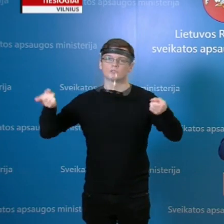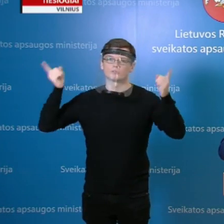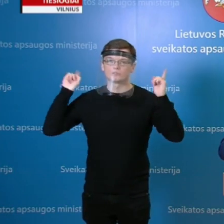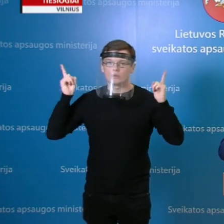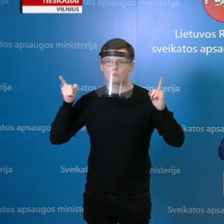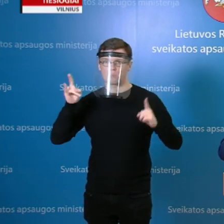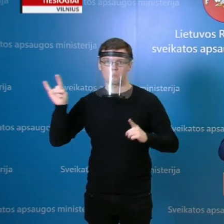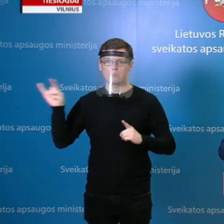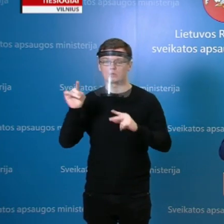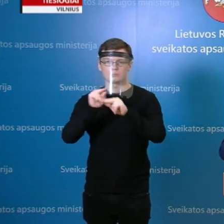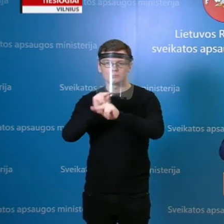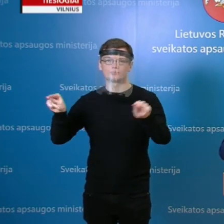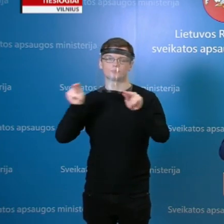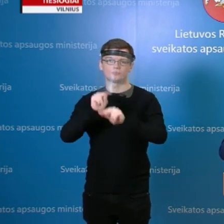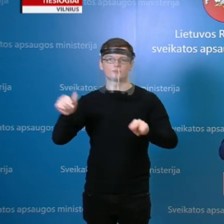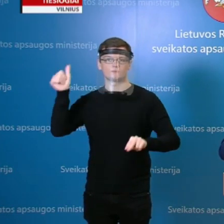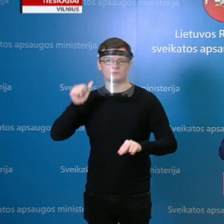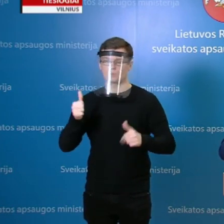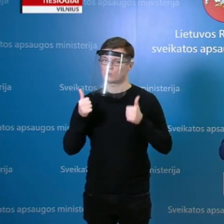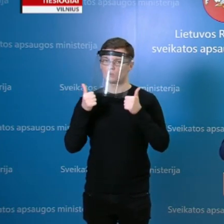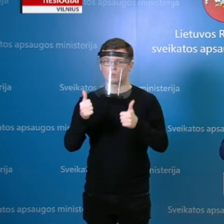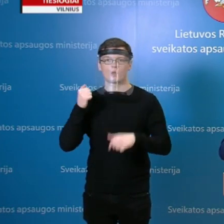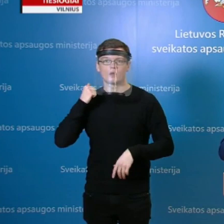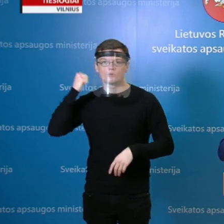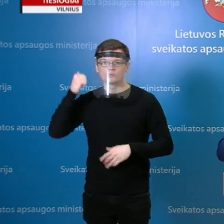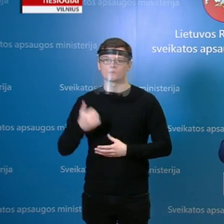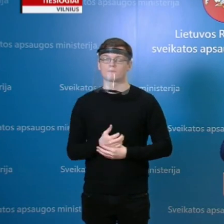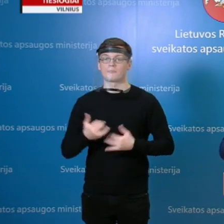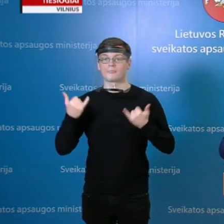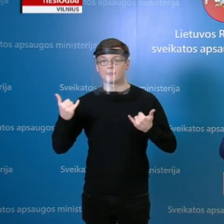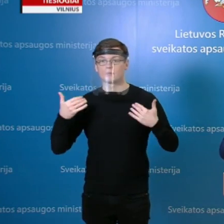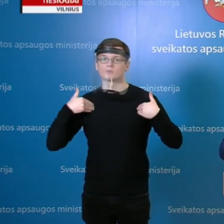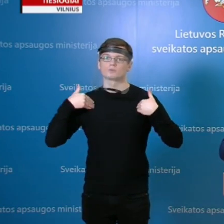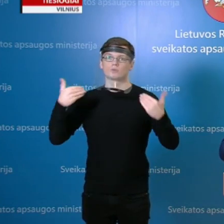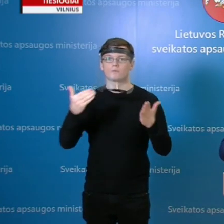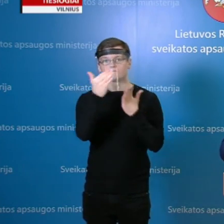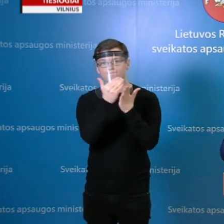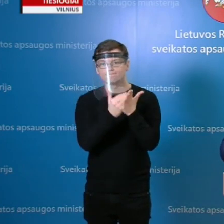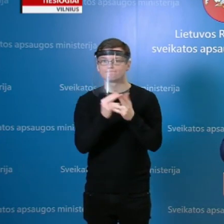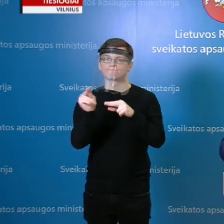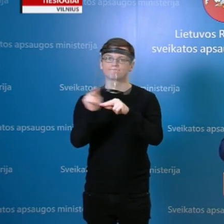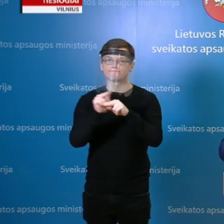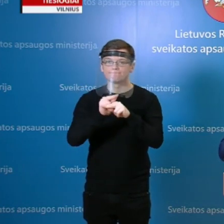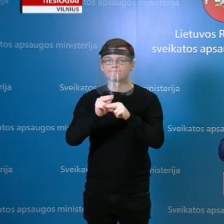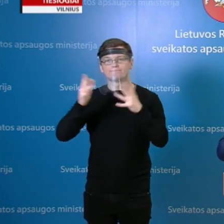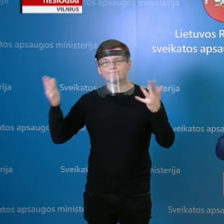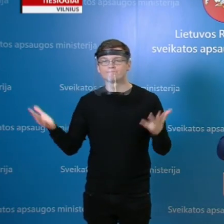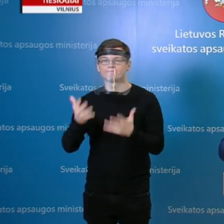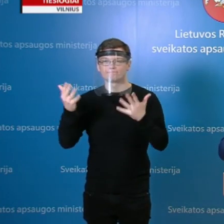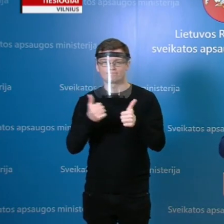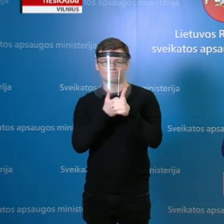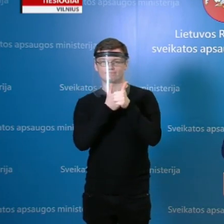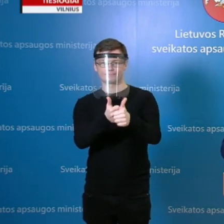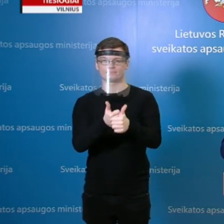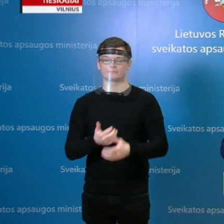dabar tos rekomendacijos tiesiog yra patikslintos ir ragintumėm jomis